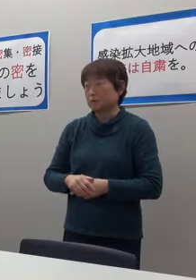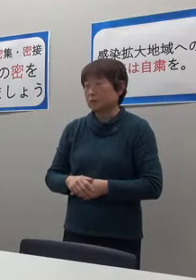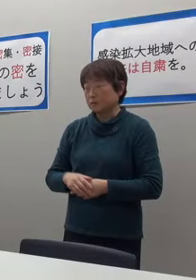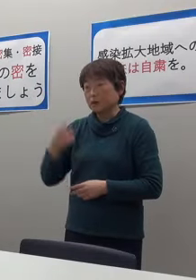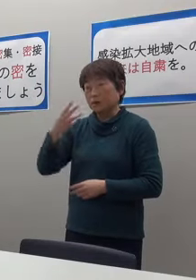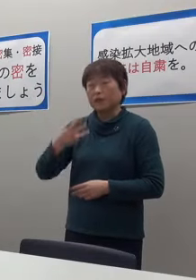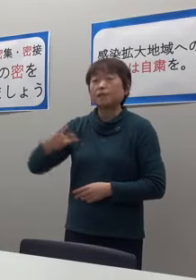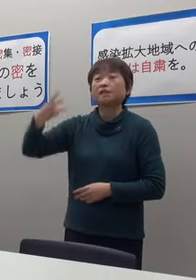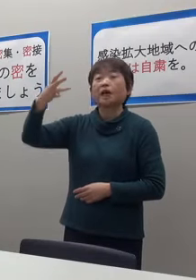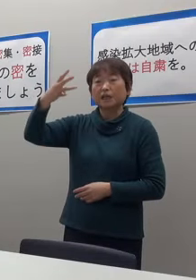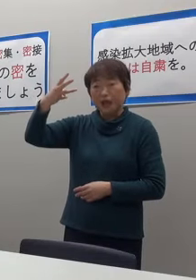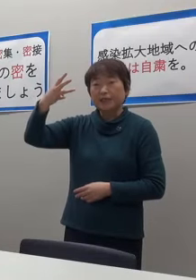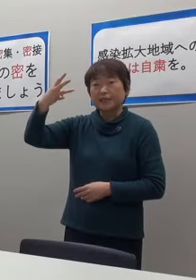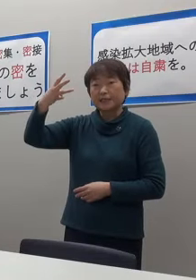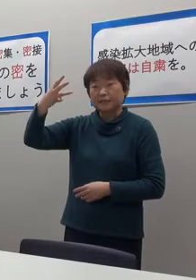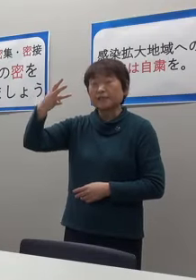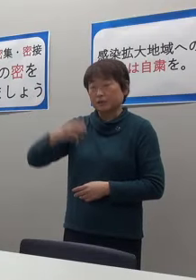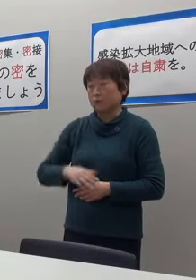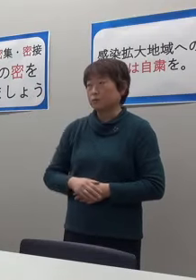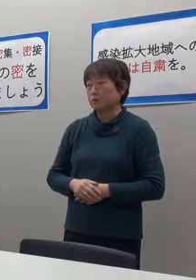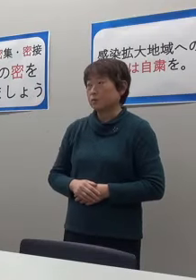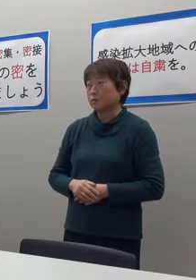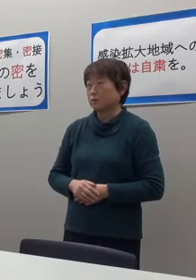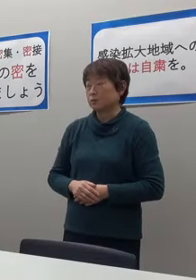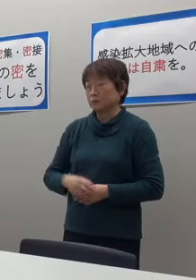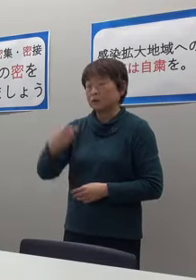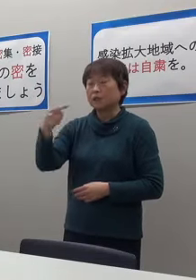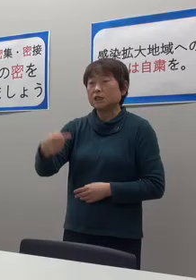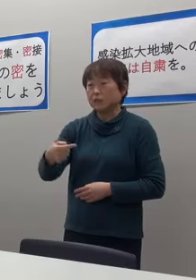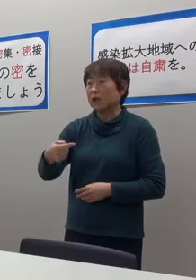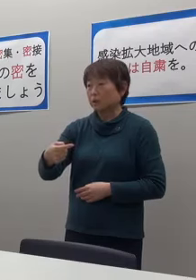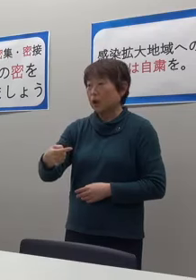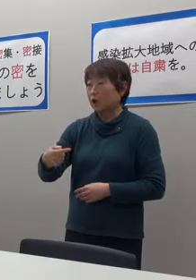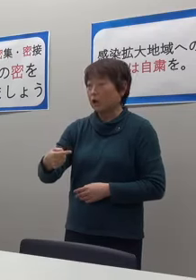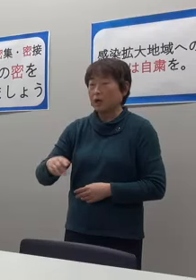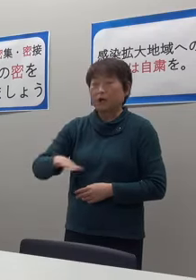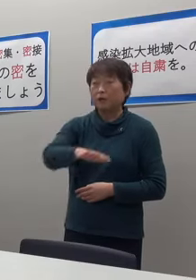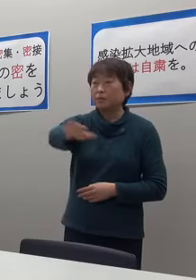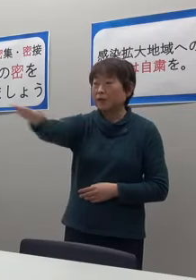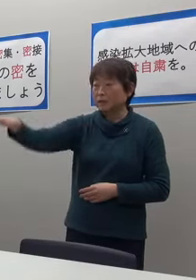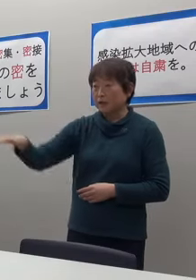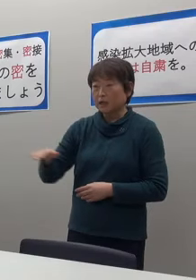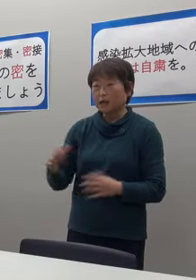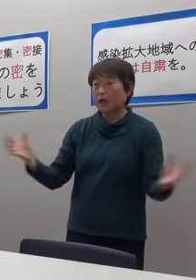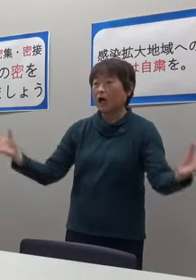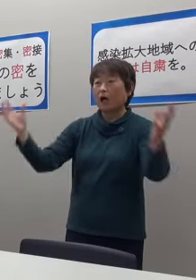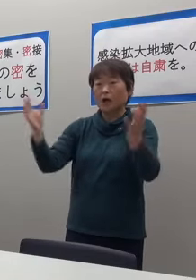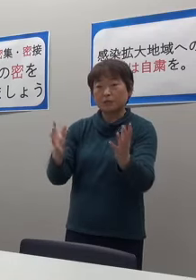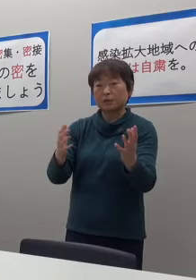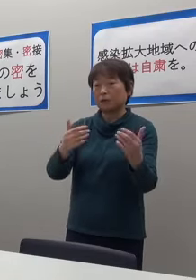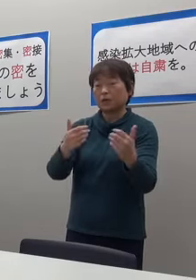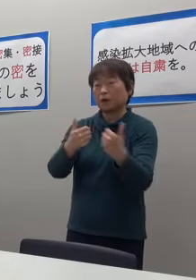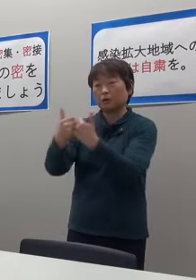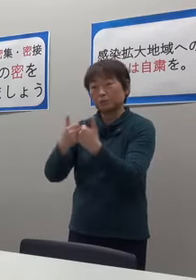っとこう構造なんですけども、1階はですね、そういうふうにこう皆さんがこう集まってこうミーティングとかできるような場所かと